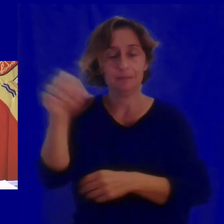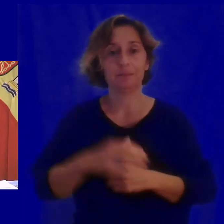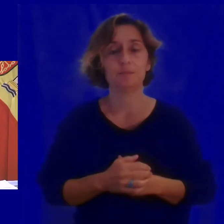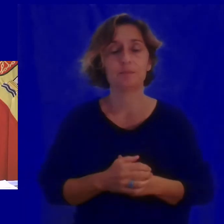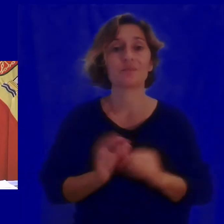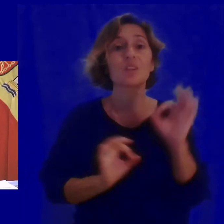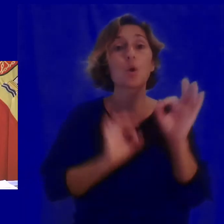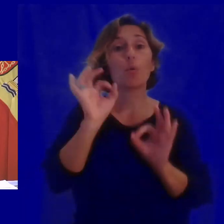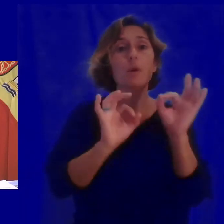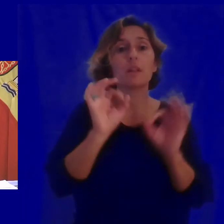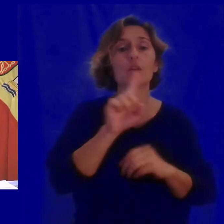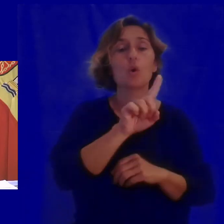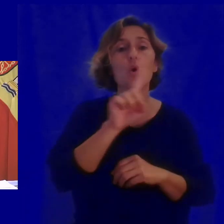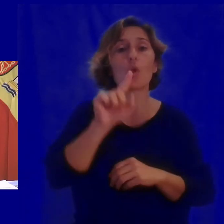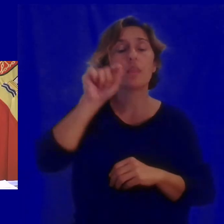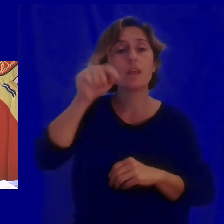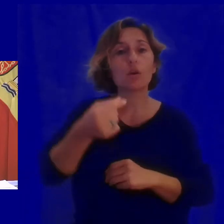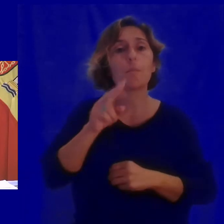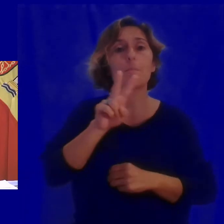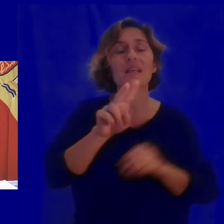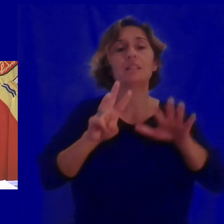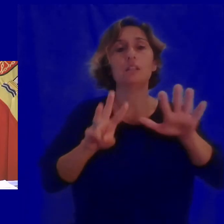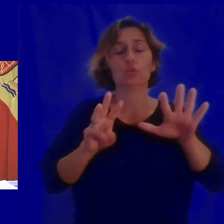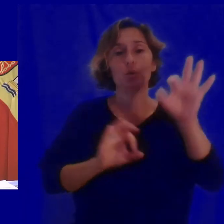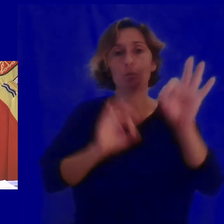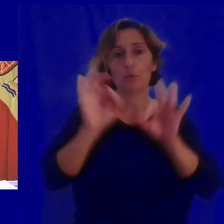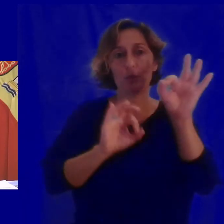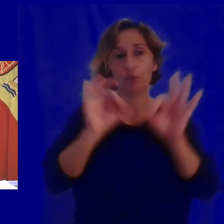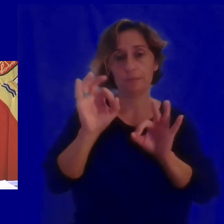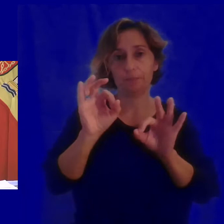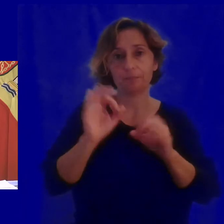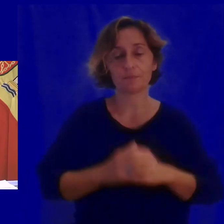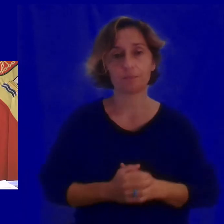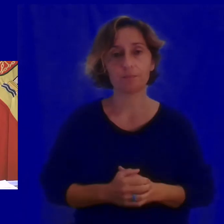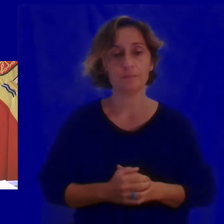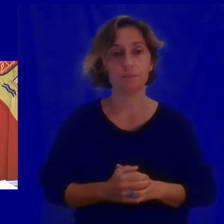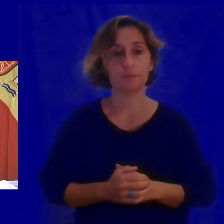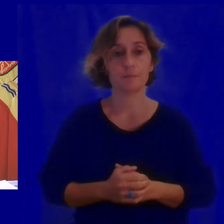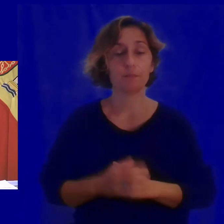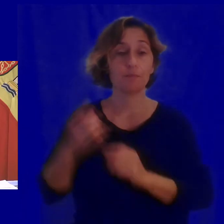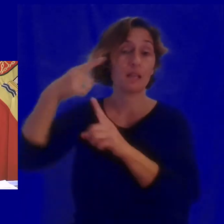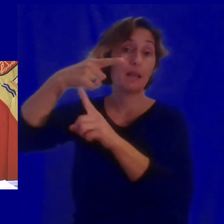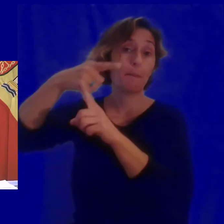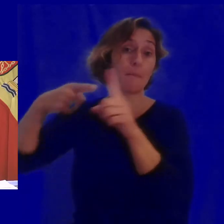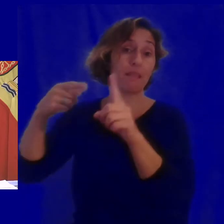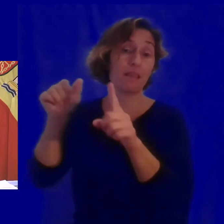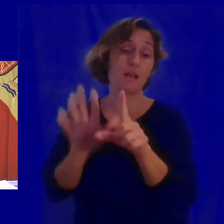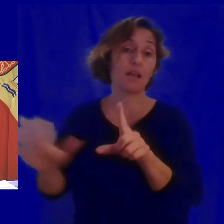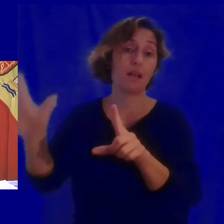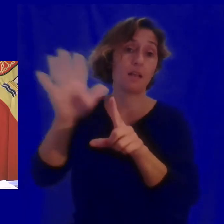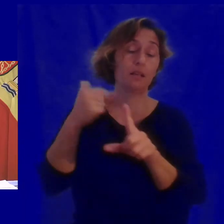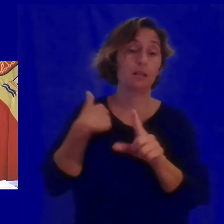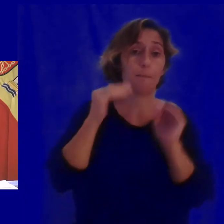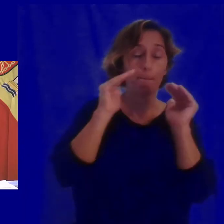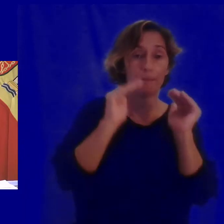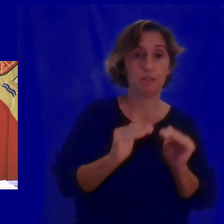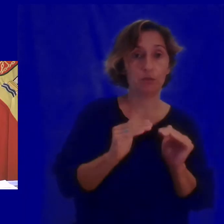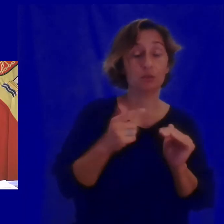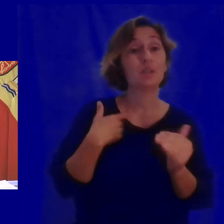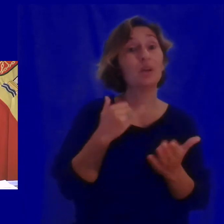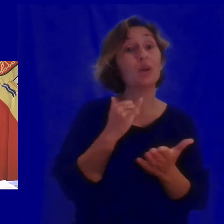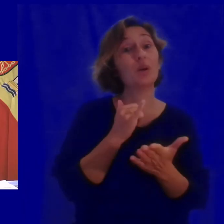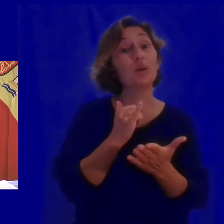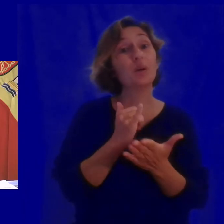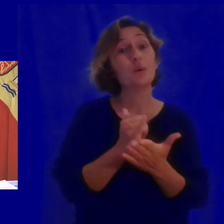positividad es un 11,28%, ya por debajo de la media estatal, pero que ni nos importa tanto eso, nos importa